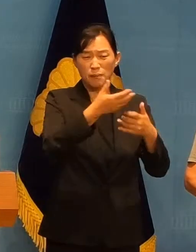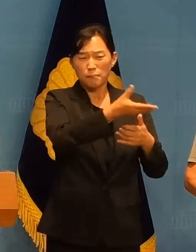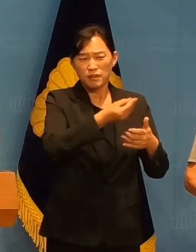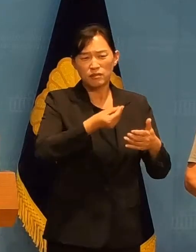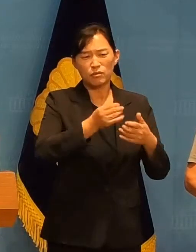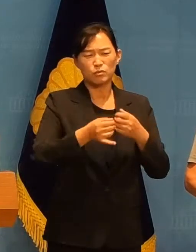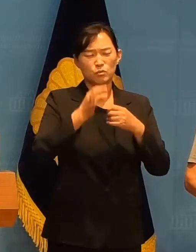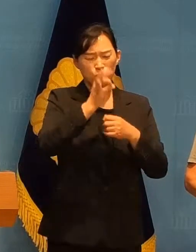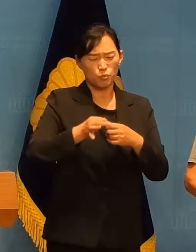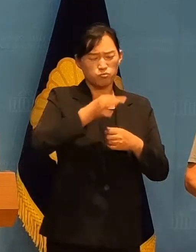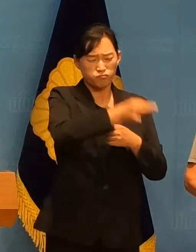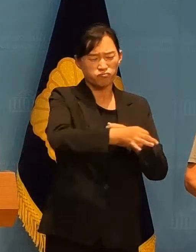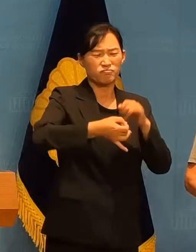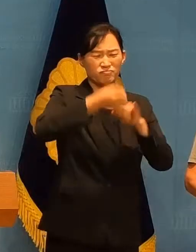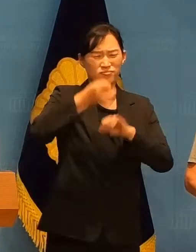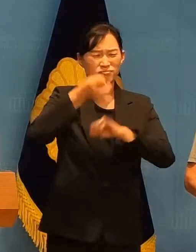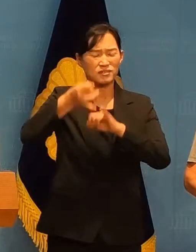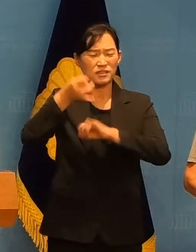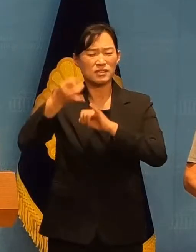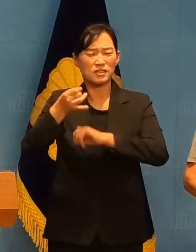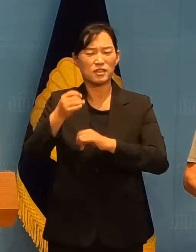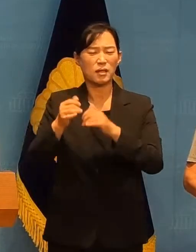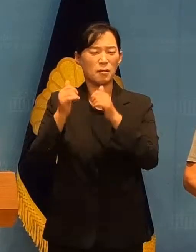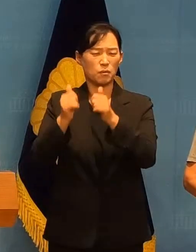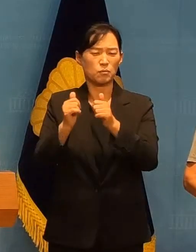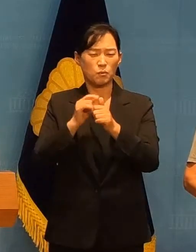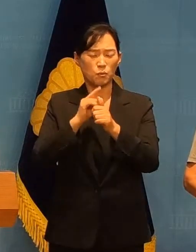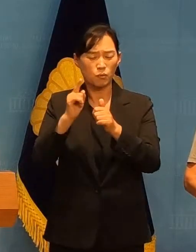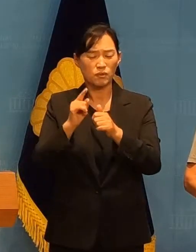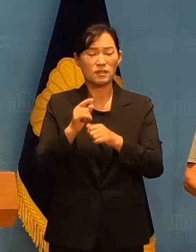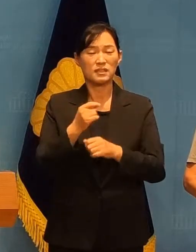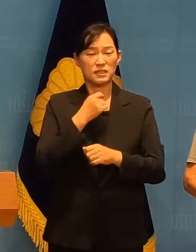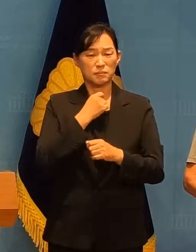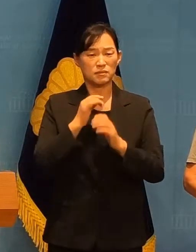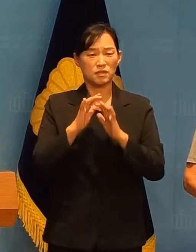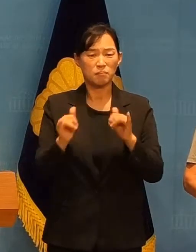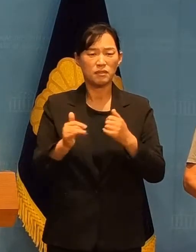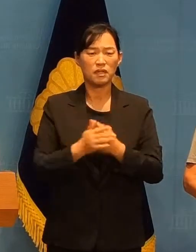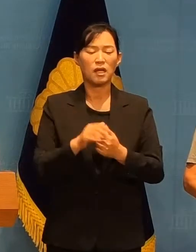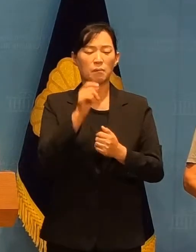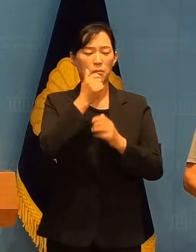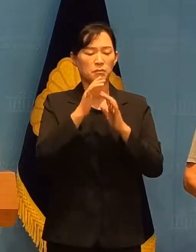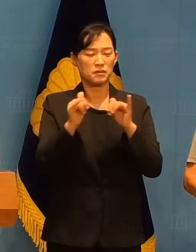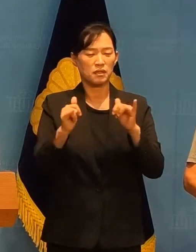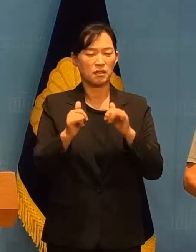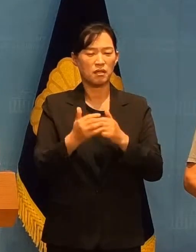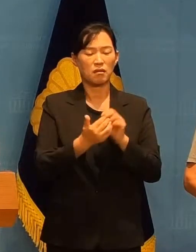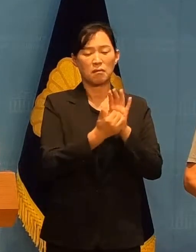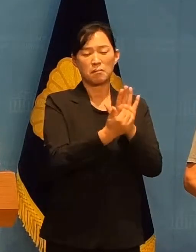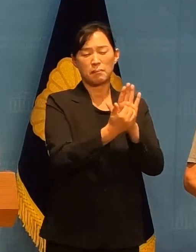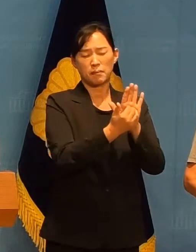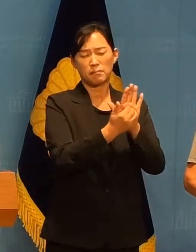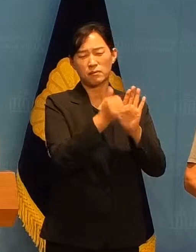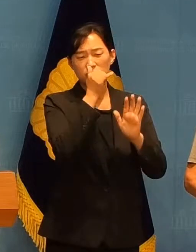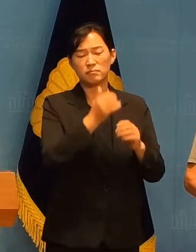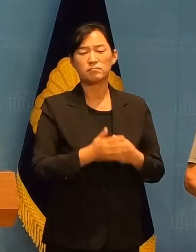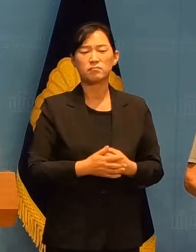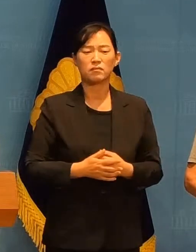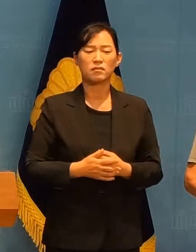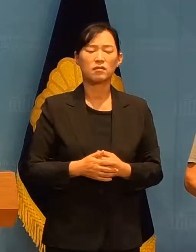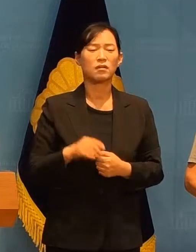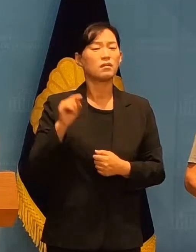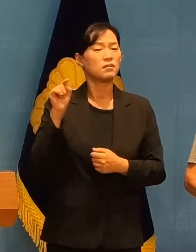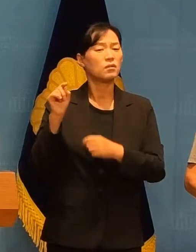밀린 장비 임대료 체불을 소송을 통해 받으려는 사람들에게 변호사를 사서 대응하고 있습니다. 이